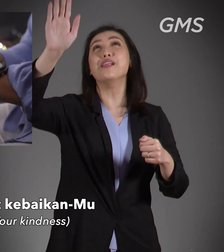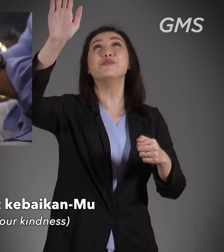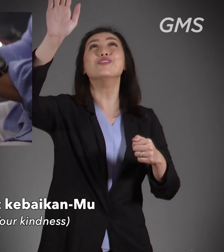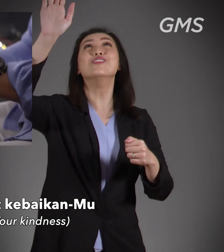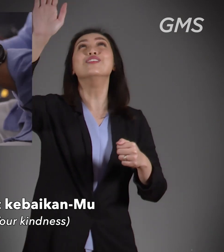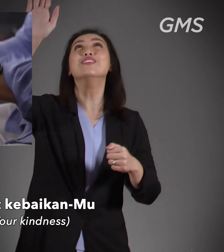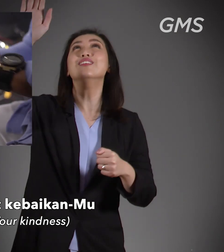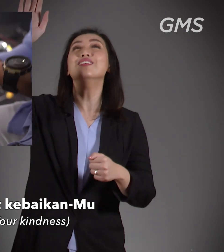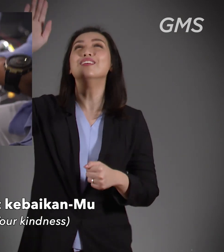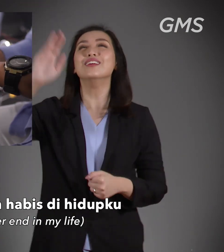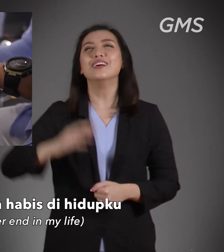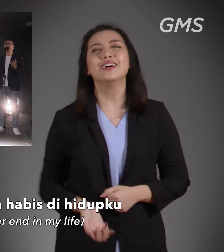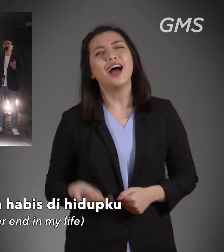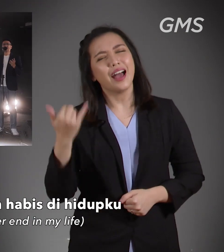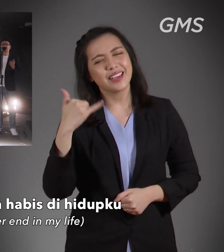kebaikanmu